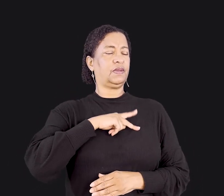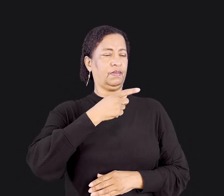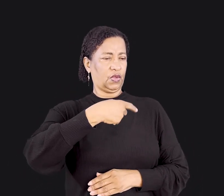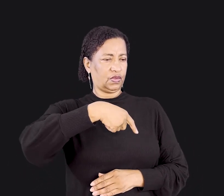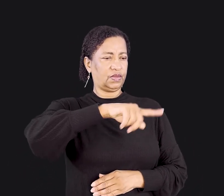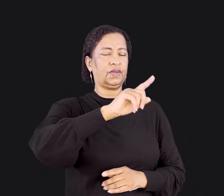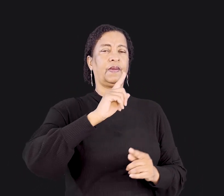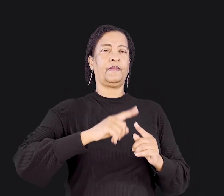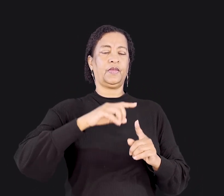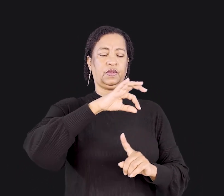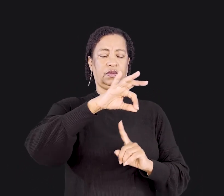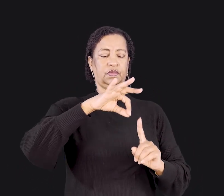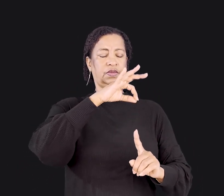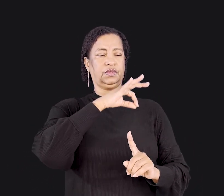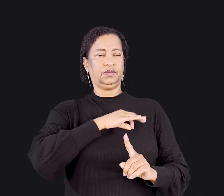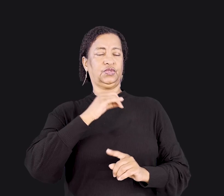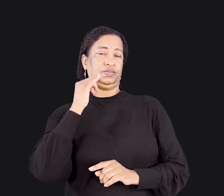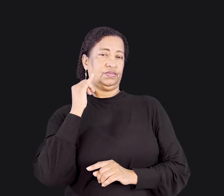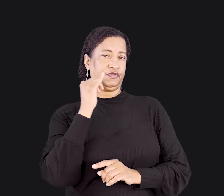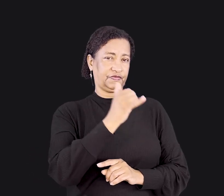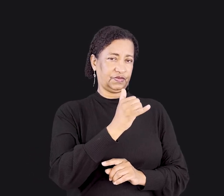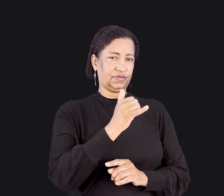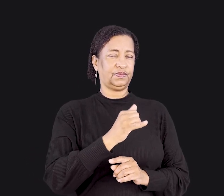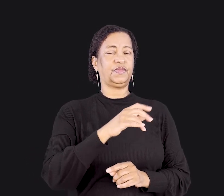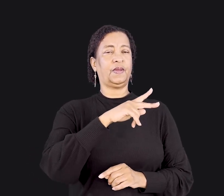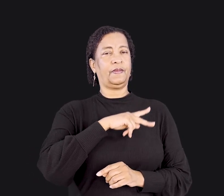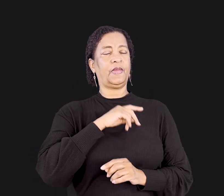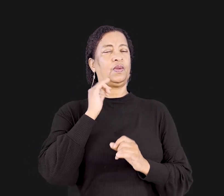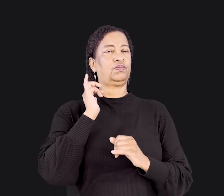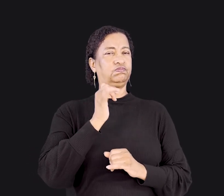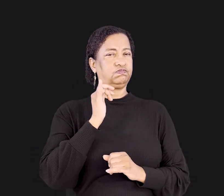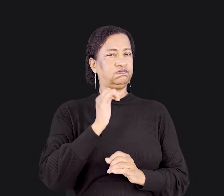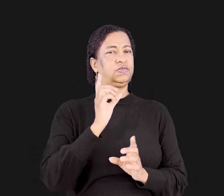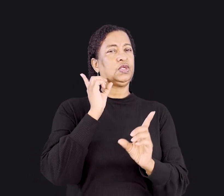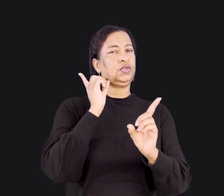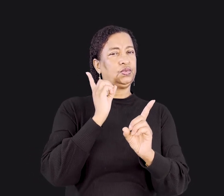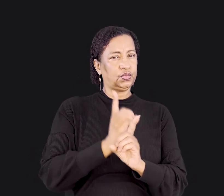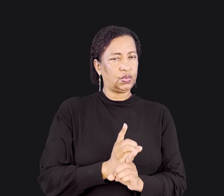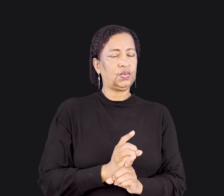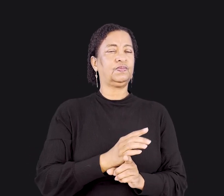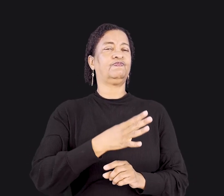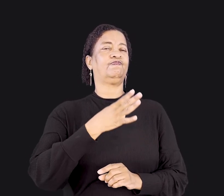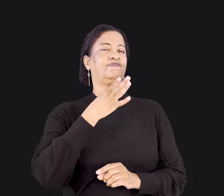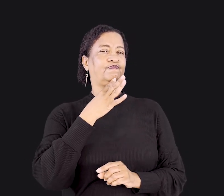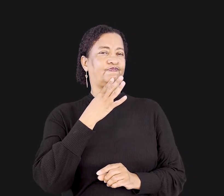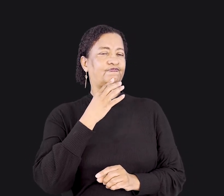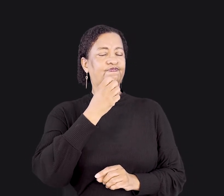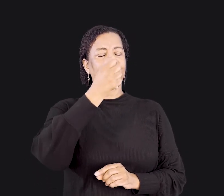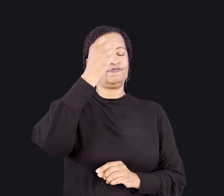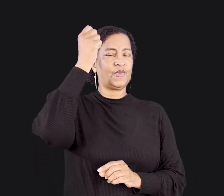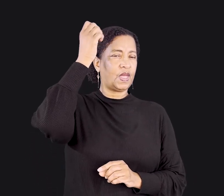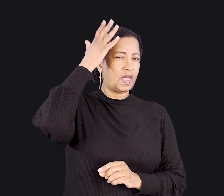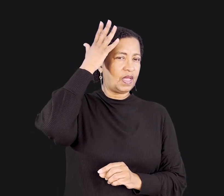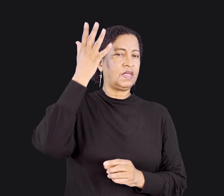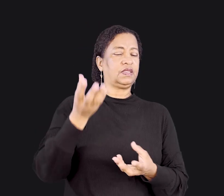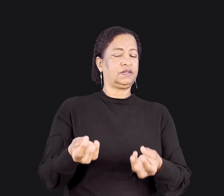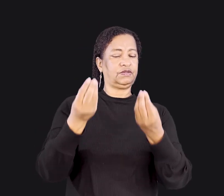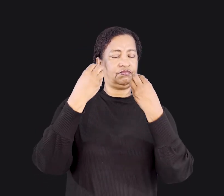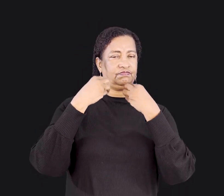porque o Espírito os tinha avisado. Paulo conta sobre este encontro. Reconhecendo a graça que me fora